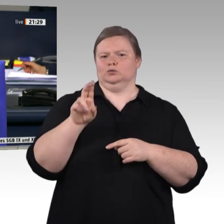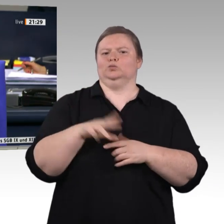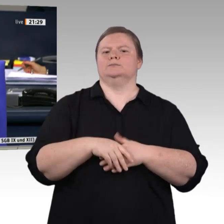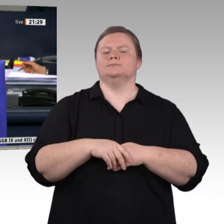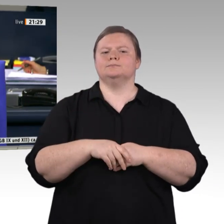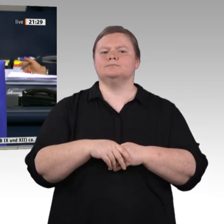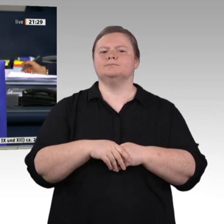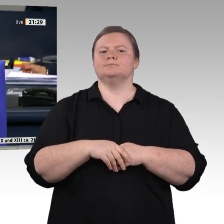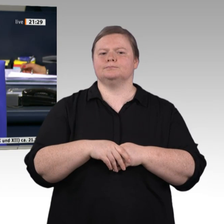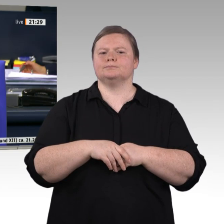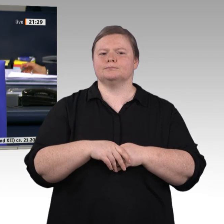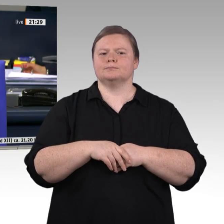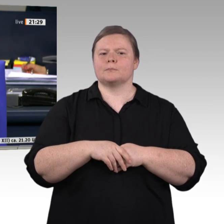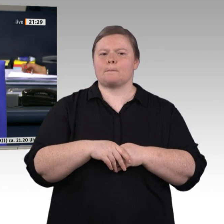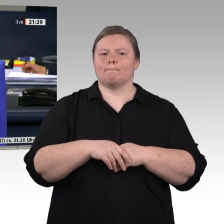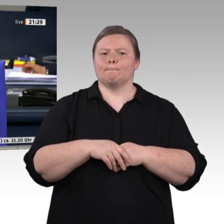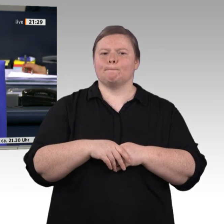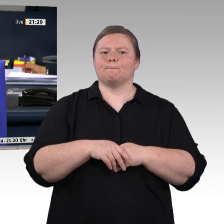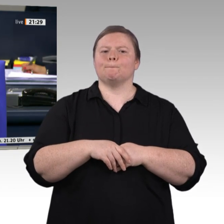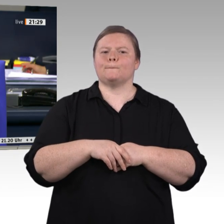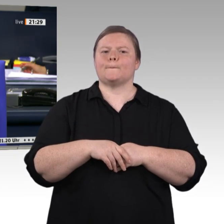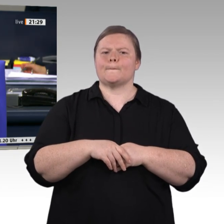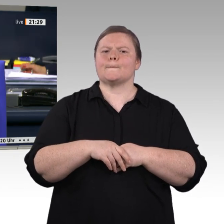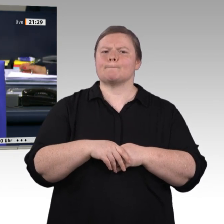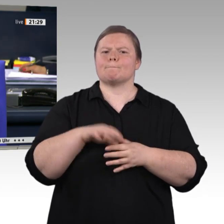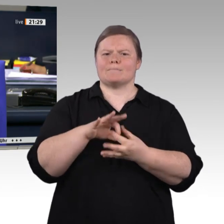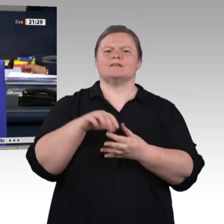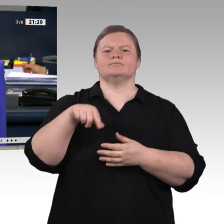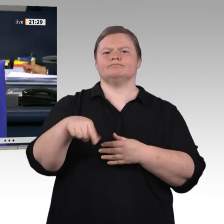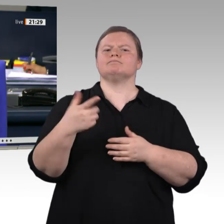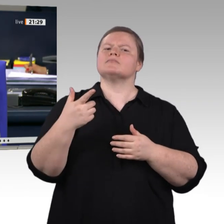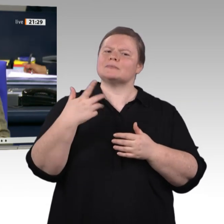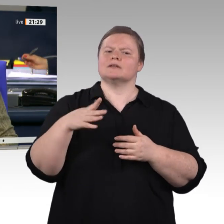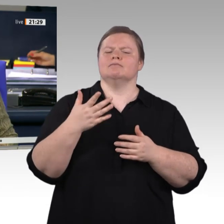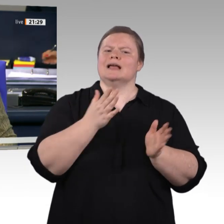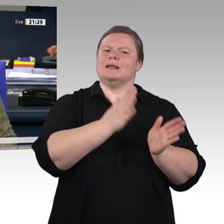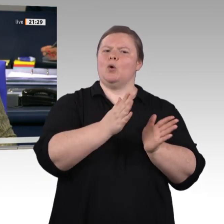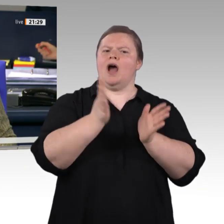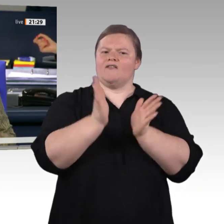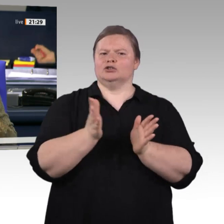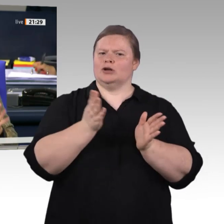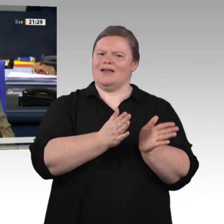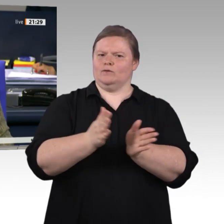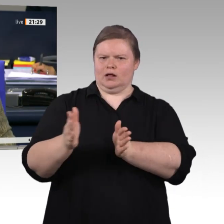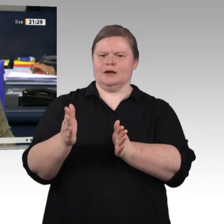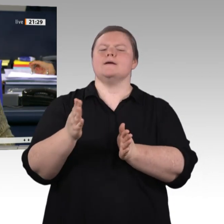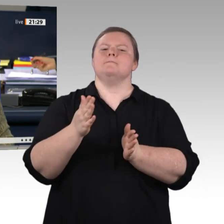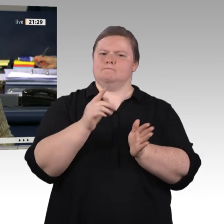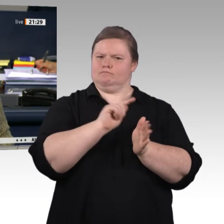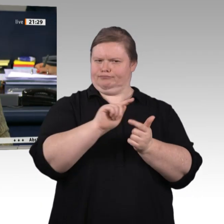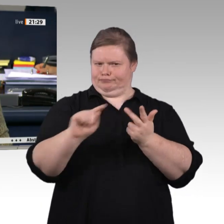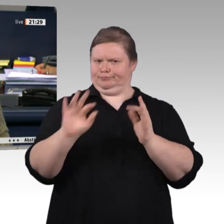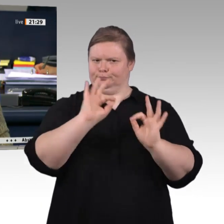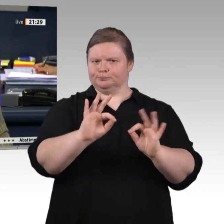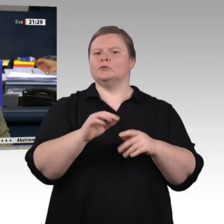Und dagegen gestimmt hat keine Fraktion, enthalten haben sich die Fraktionen von FDP und AfD. Dritte Beratung